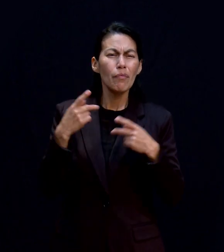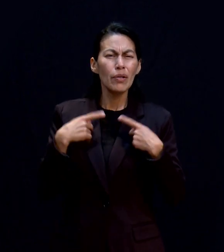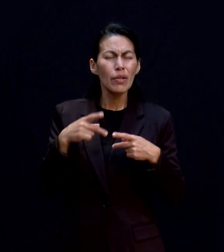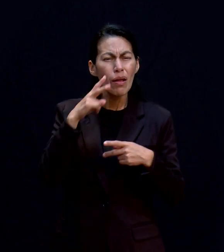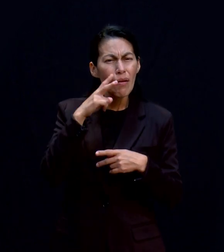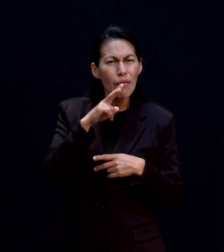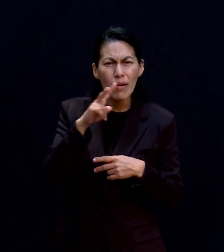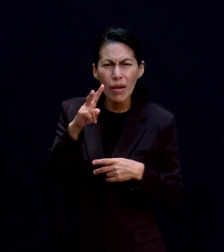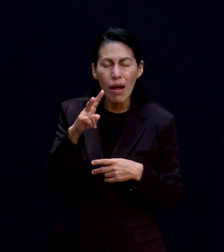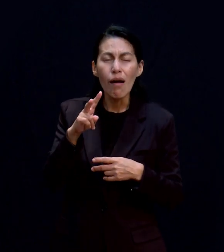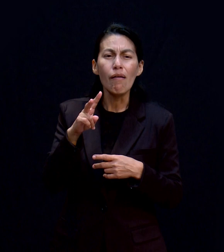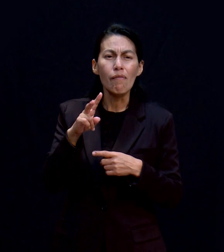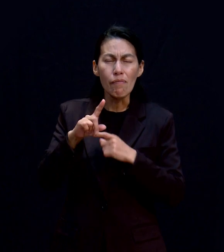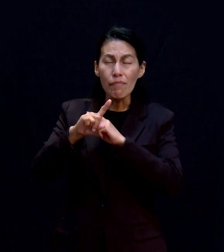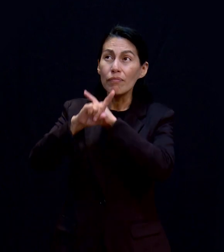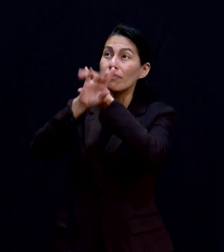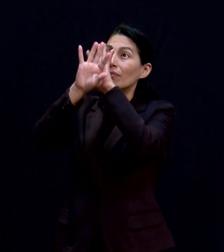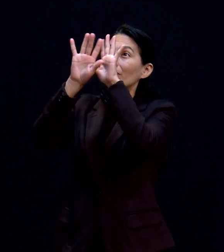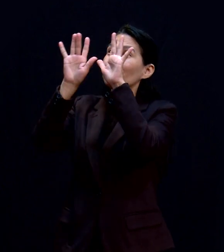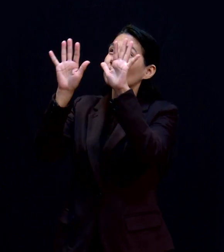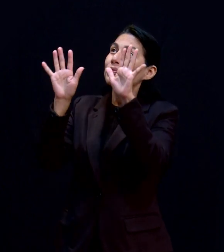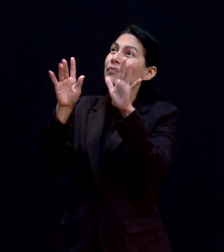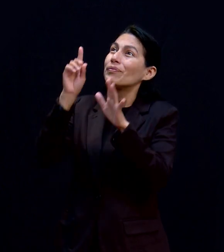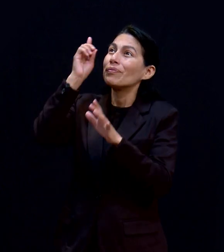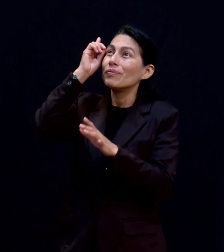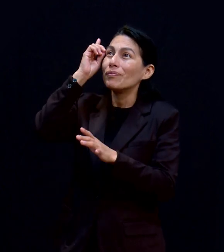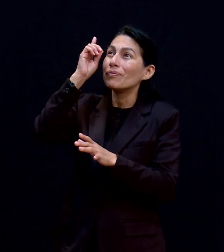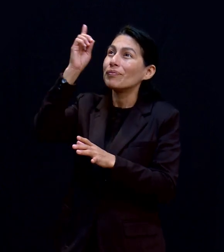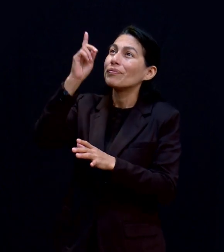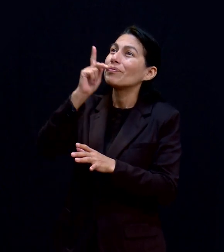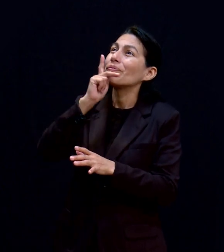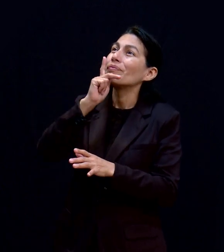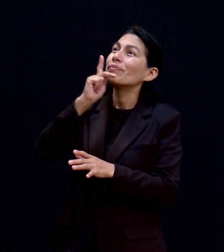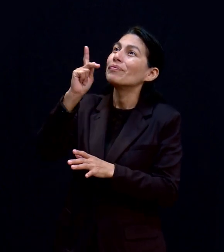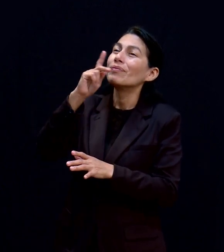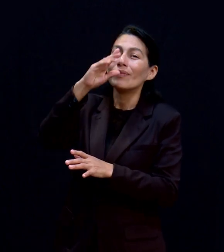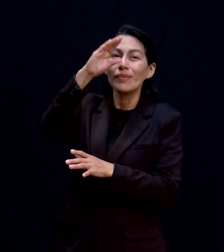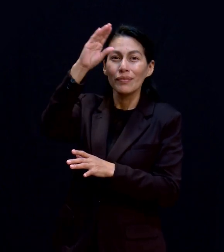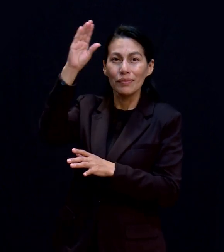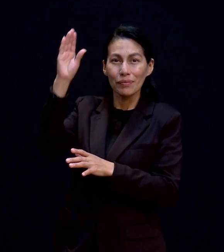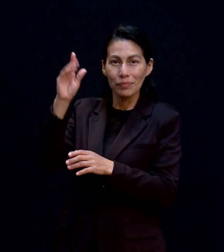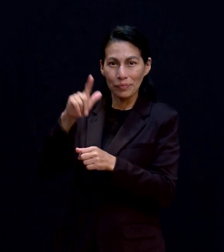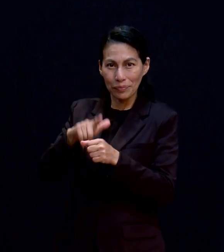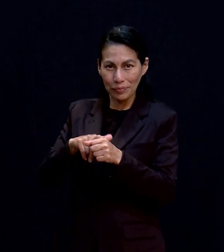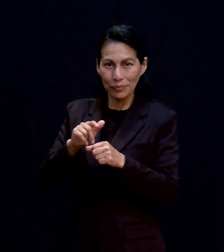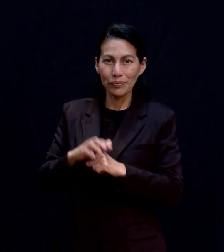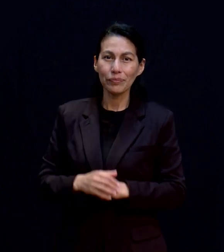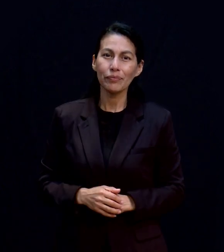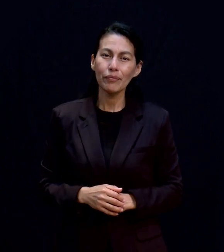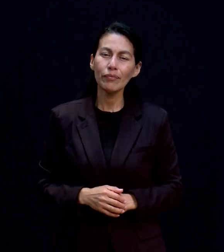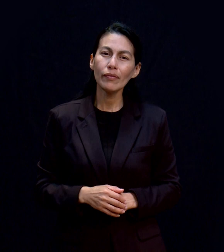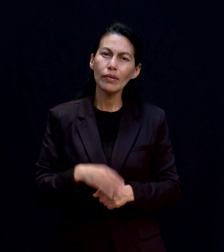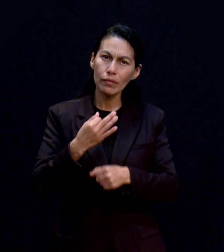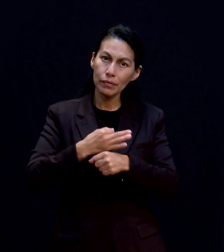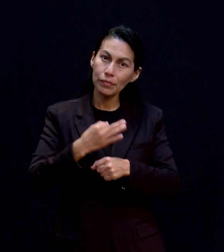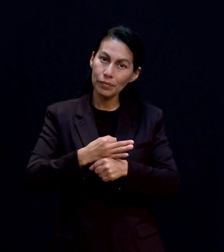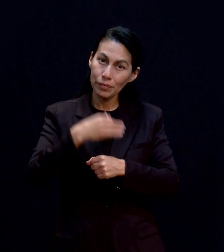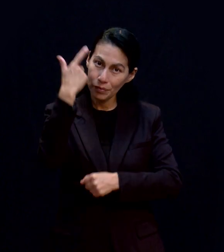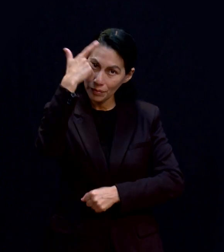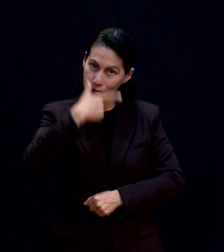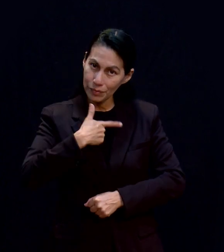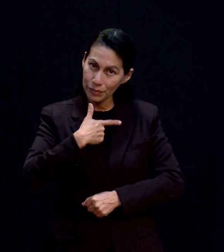y glorifiquen a nuestro padre celestial esta noche vamos a platicar